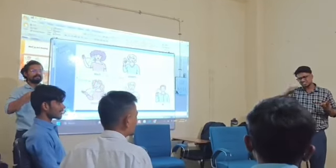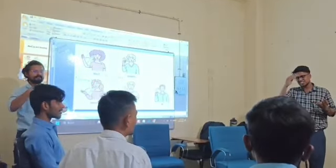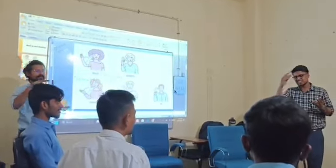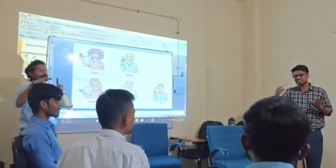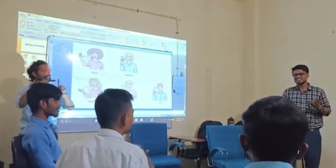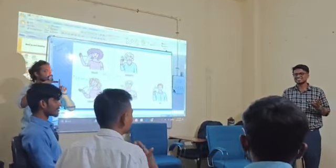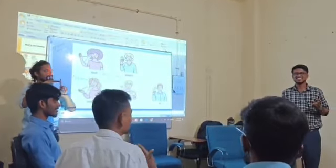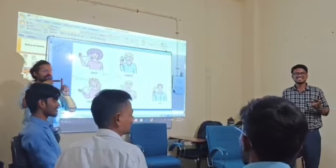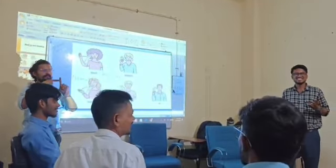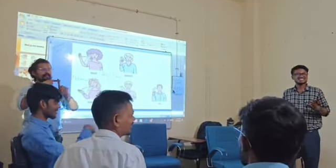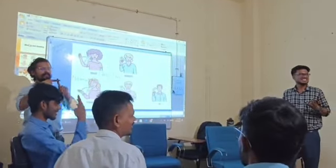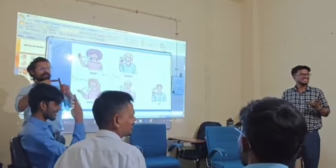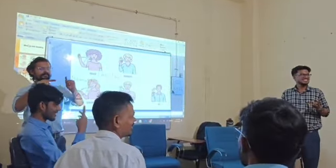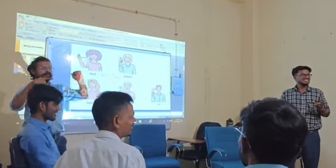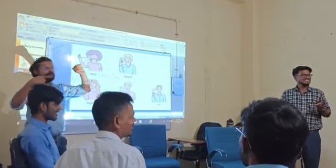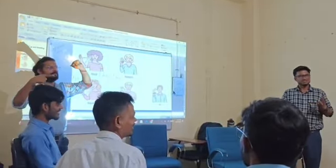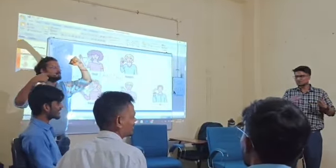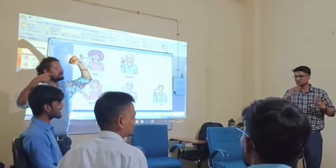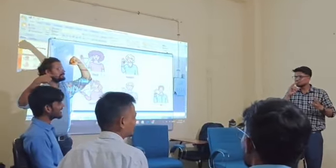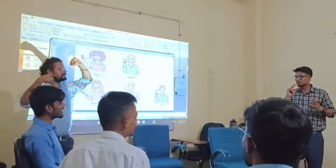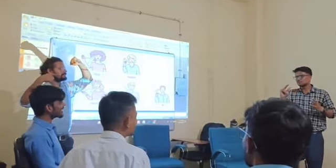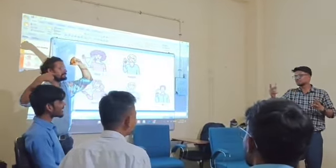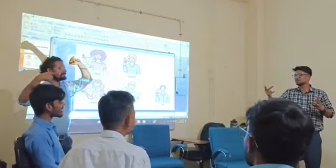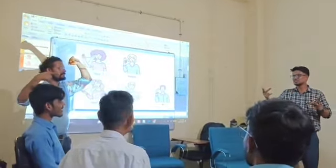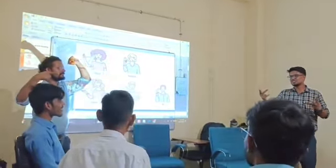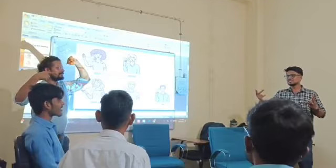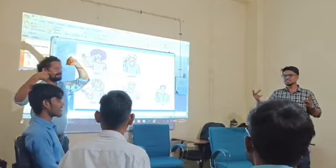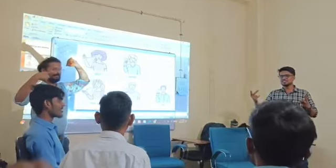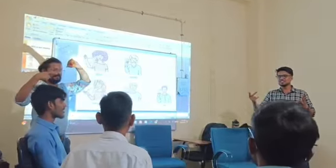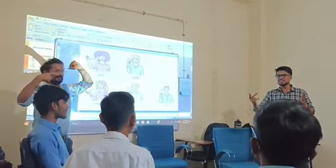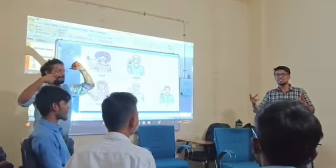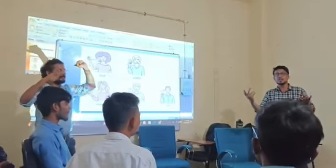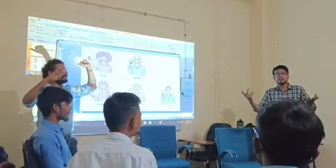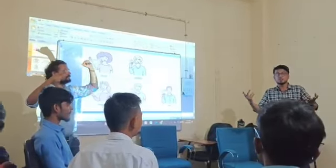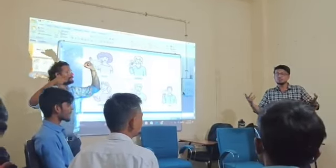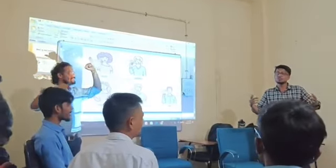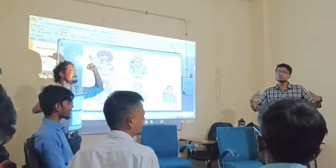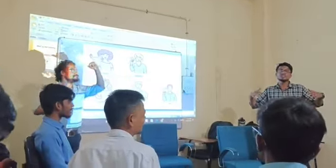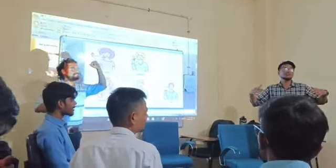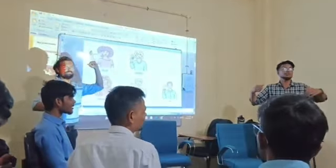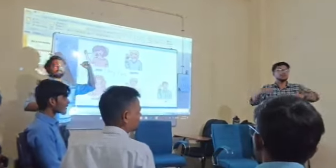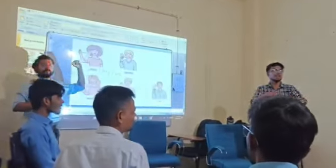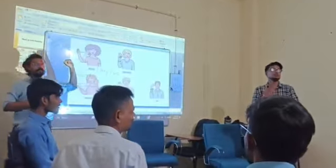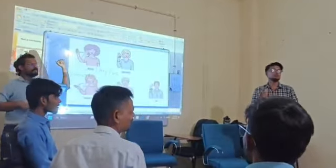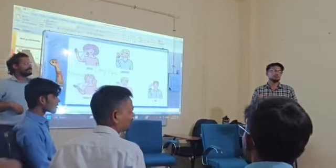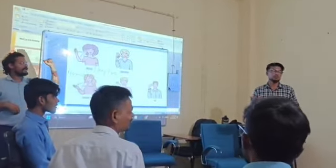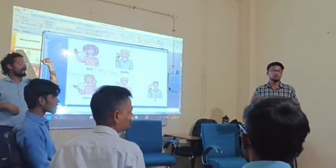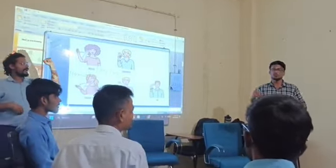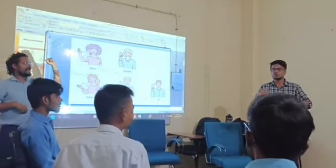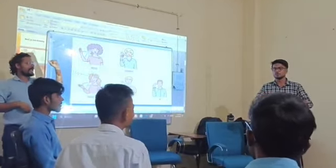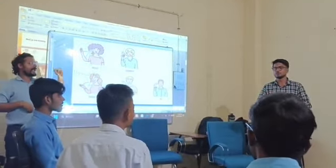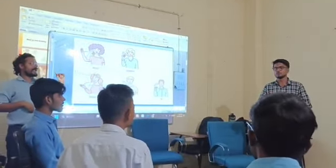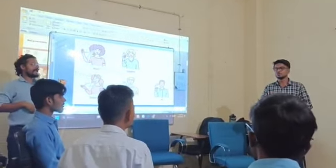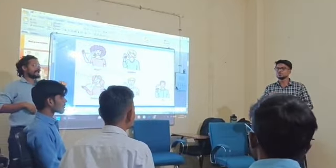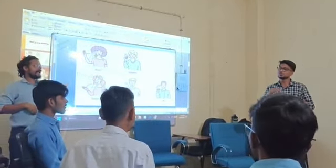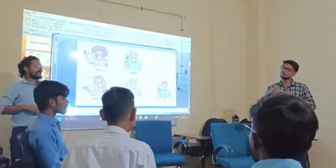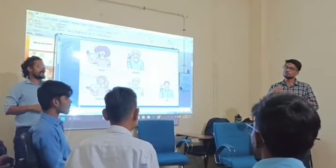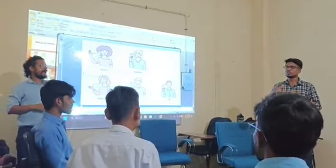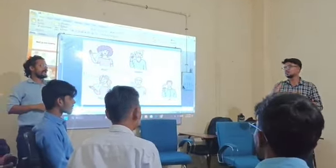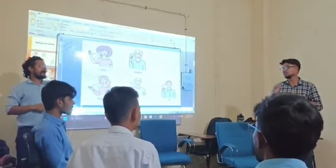श्री अकाल, तो ये बोल के वो जेस्चर करते हैं, या वो लोग ज़्यादा गले भी मिलते हैं, बहुत ज़्यादा, वो लोग बहुत ज़्यादा गले